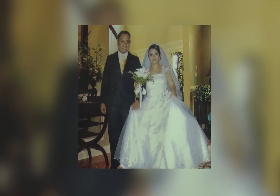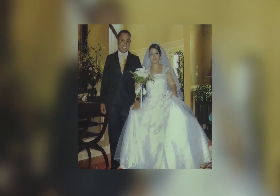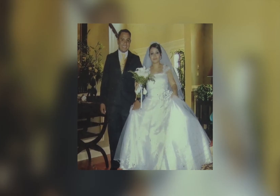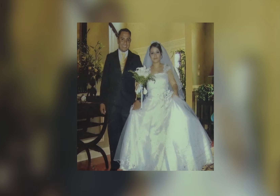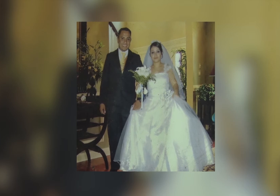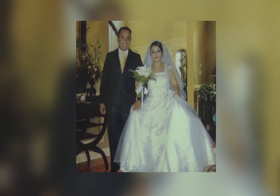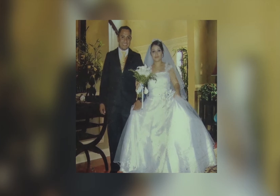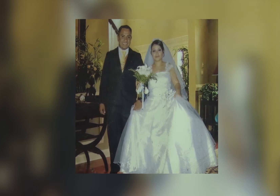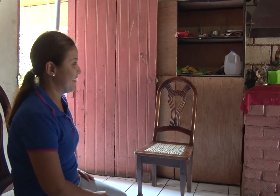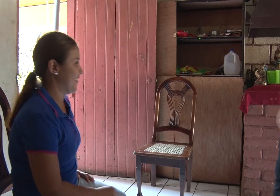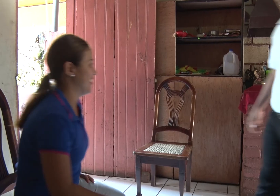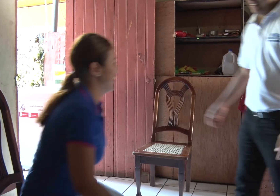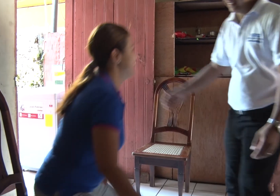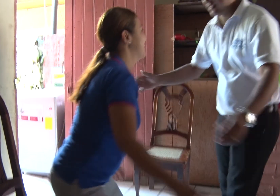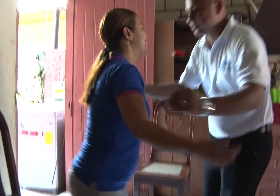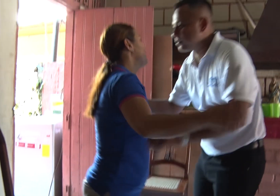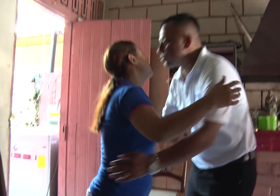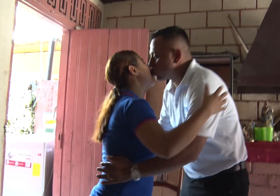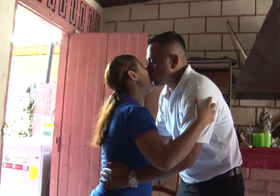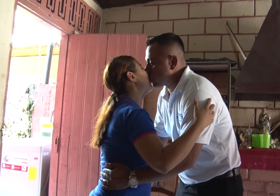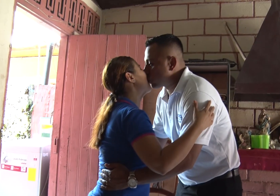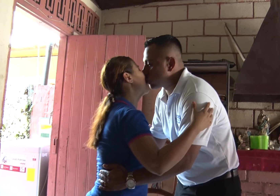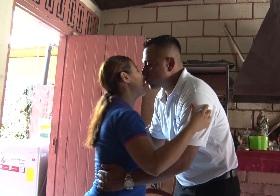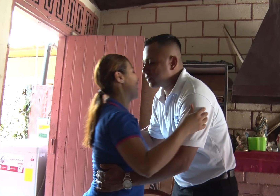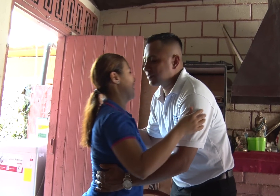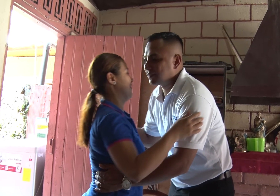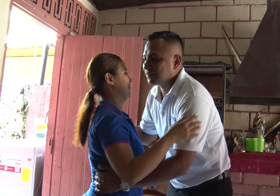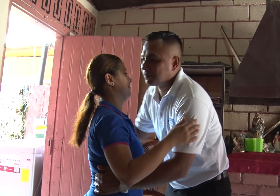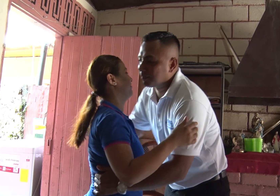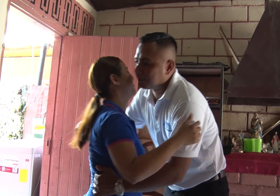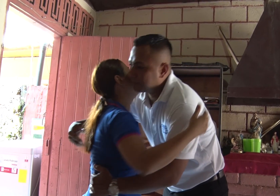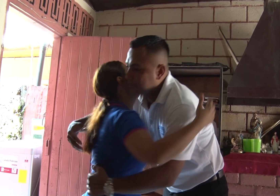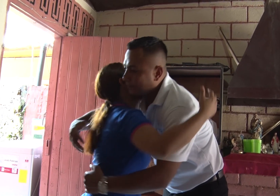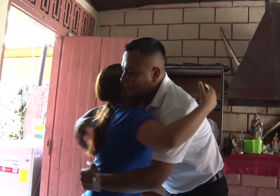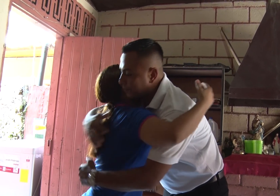Regina sienten. Tratan de abrirse caminos de prosperidad en la vida.